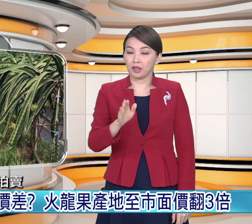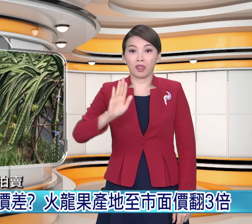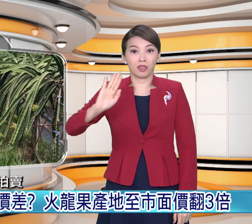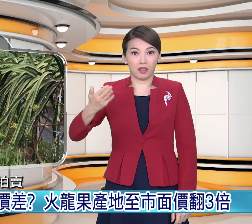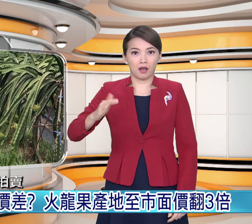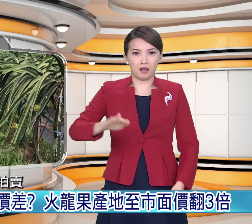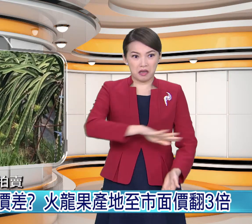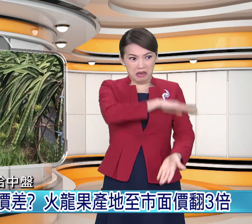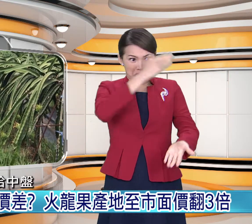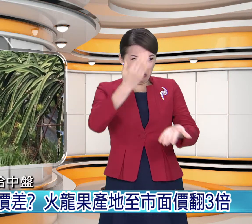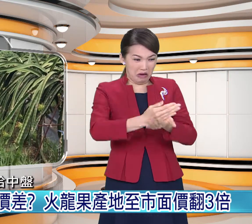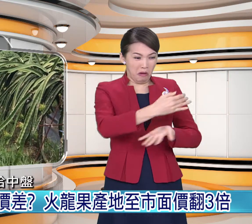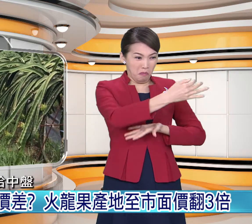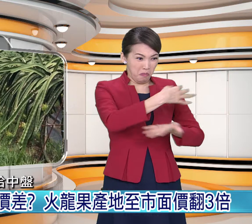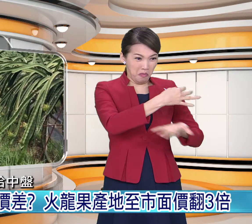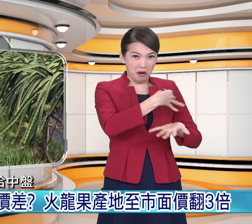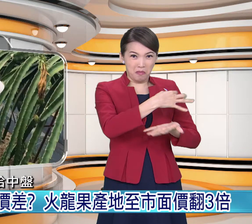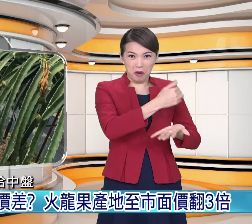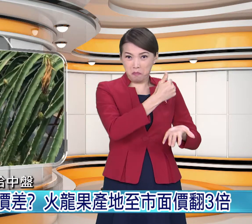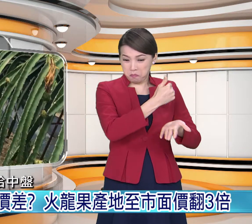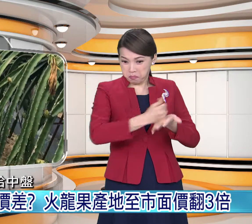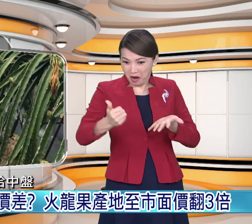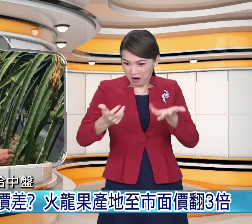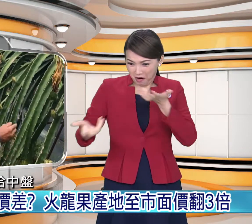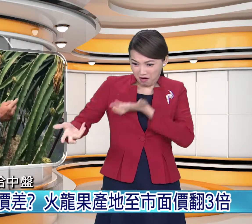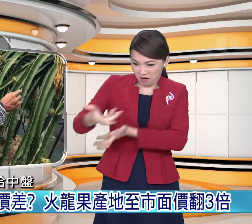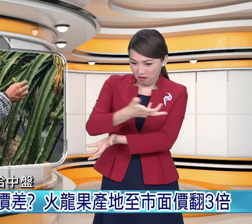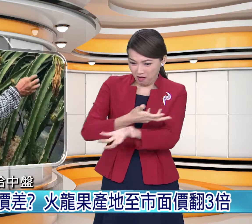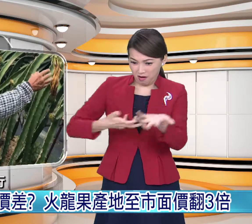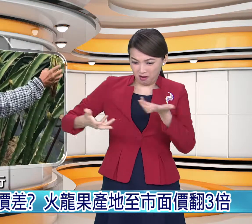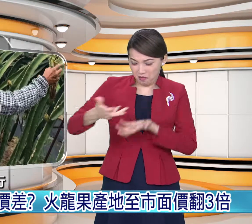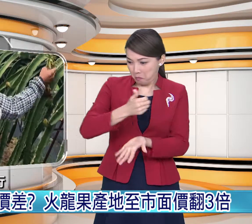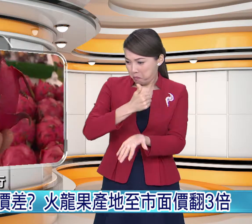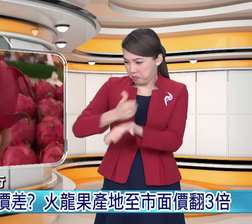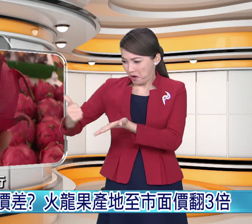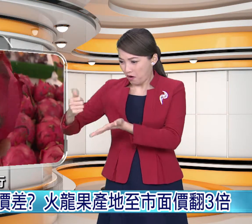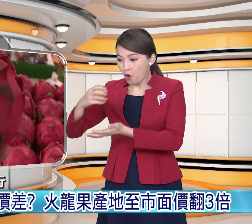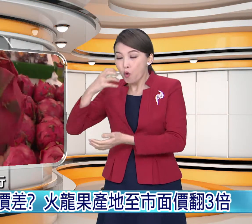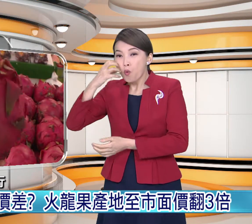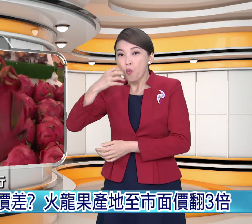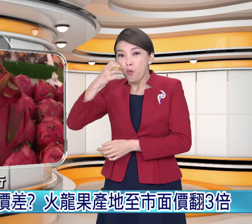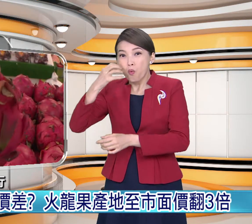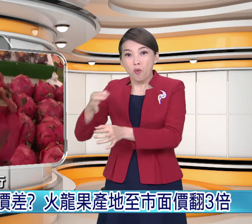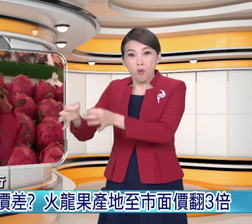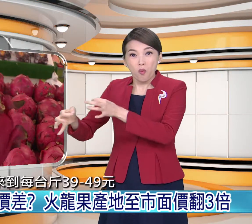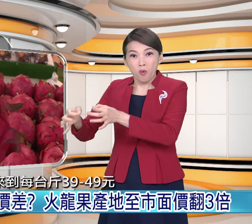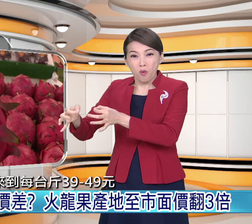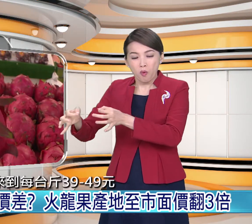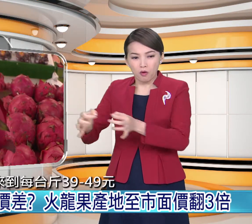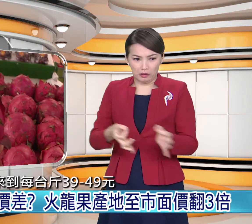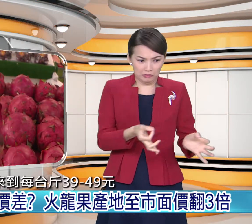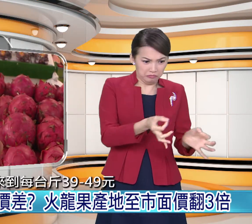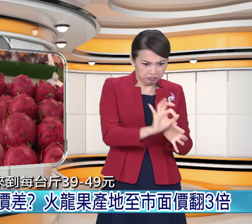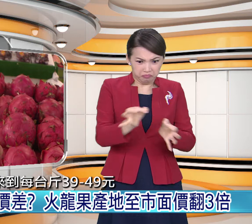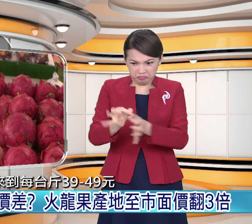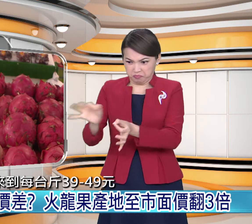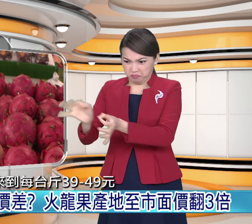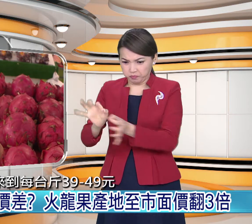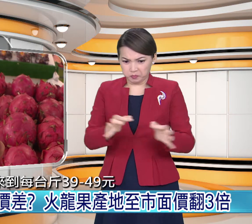卖，大盘转手给中盘，再到水果行。市价大约来到了每台